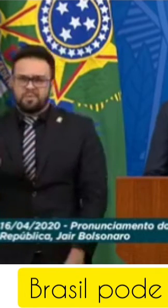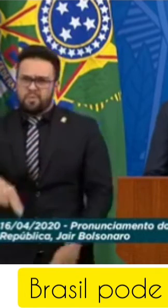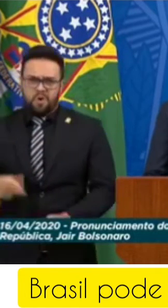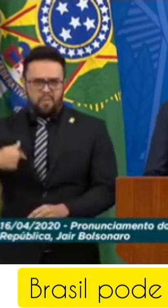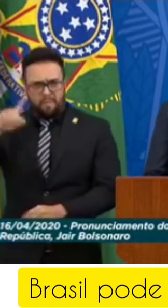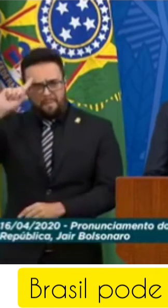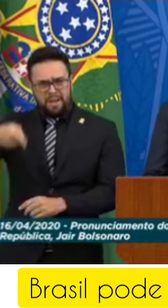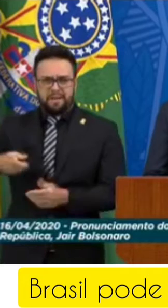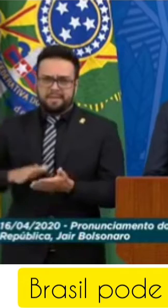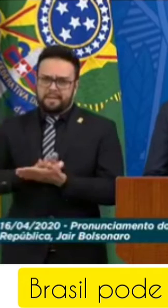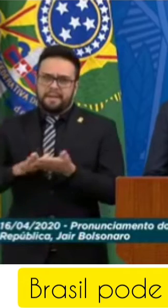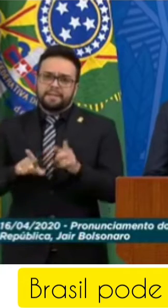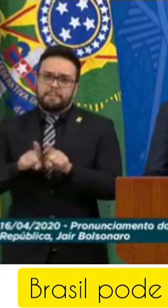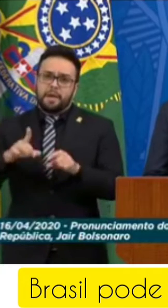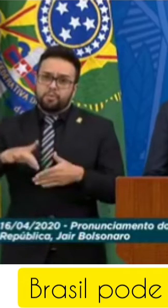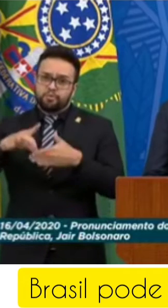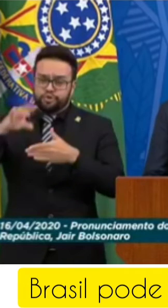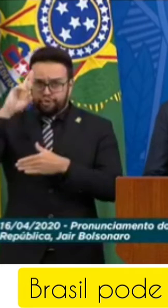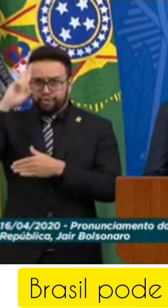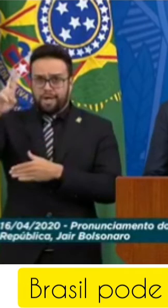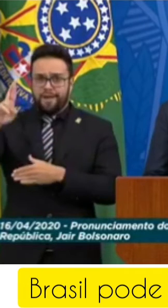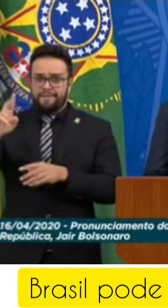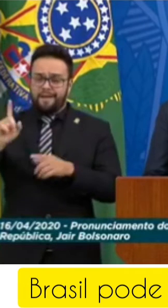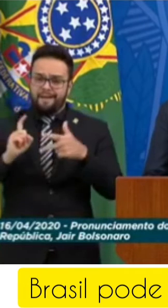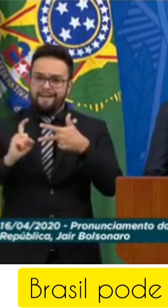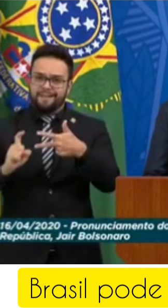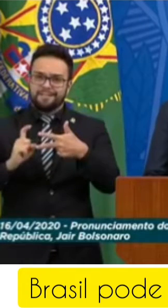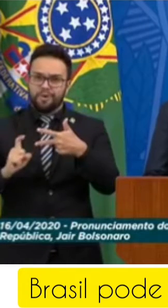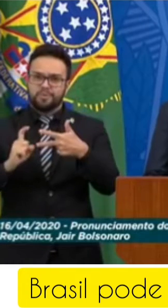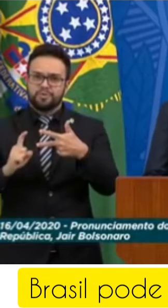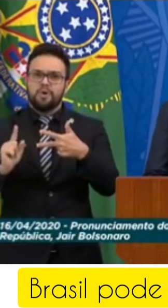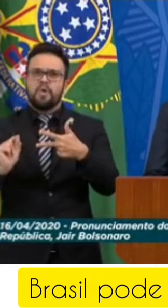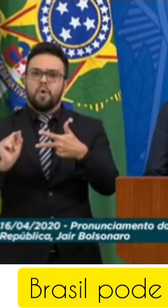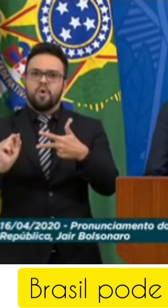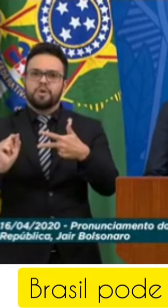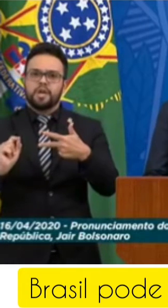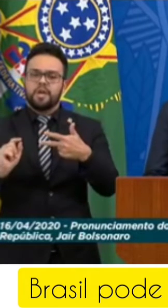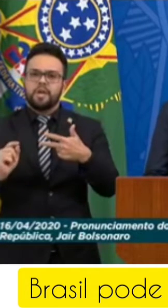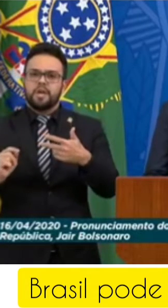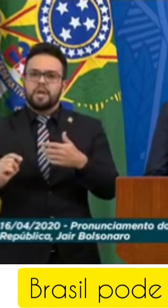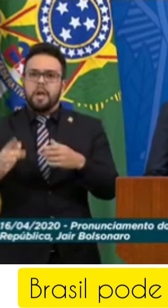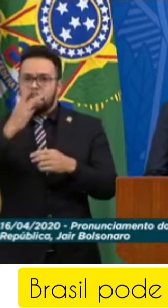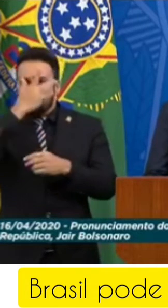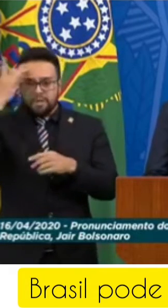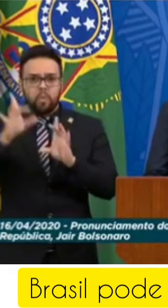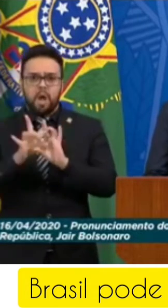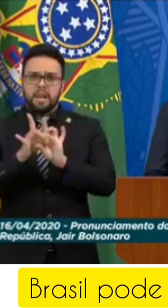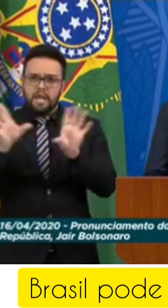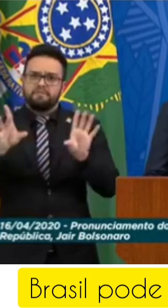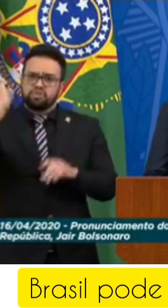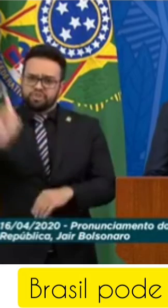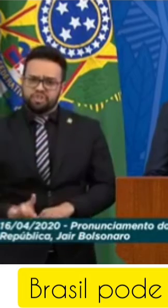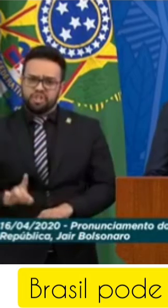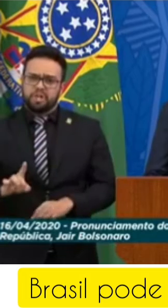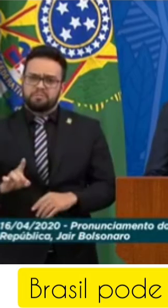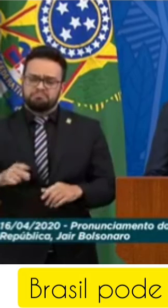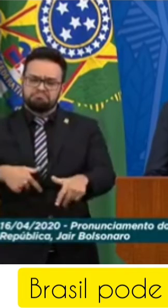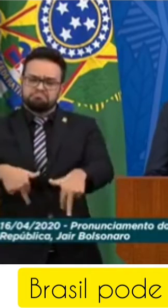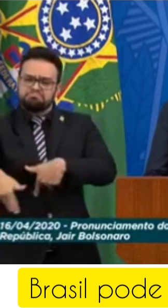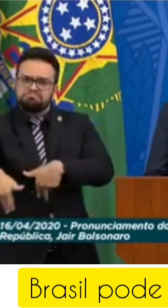Jamais eu, como chefe do Executivo, vou retirar um direito constitucional de ir e vir, seja qual for o